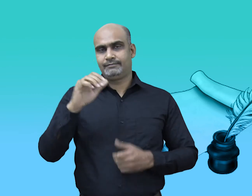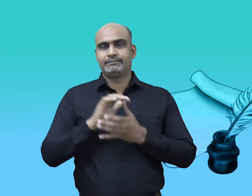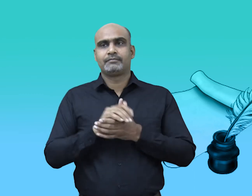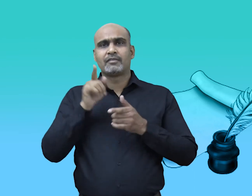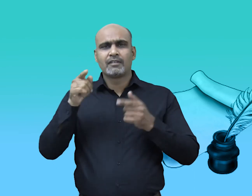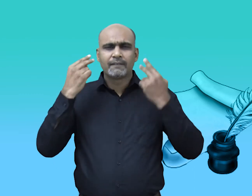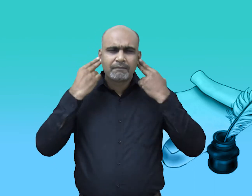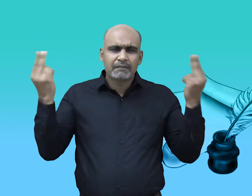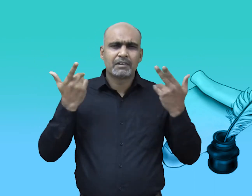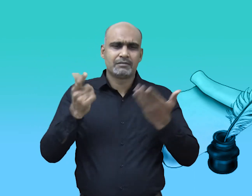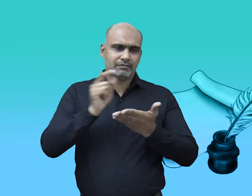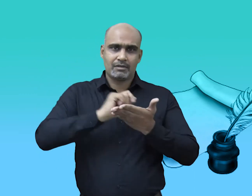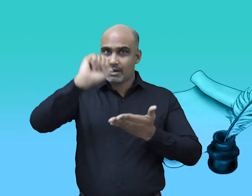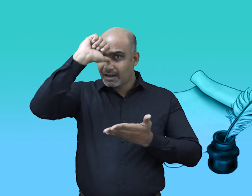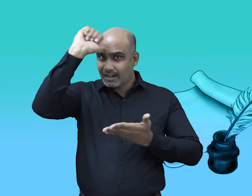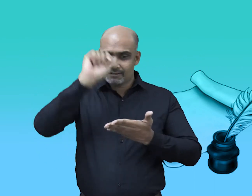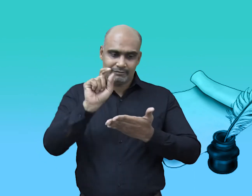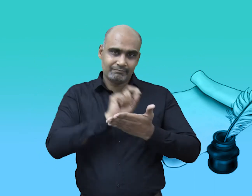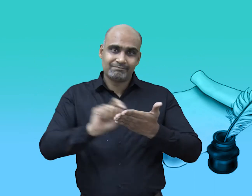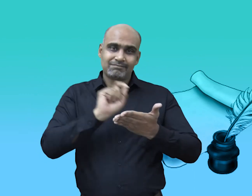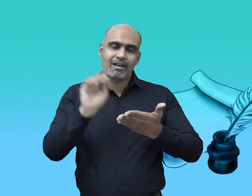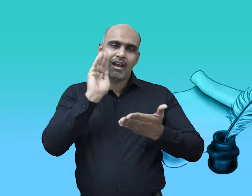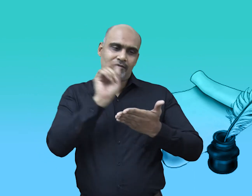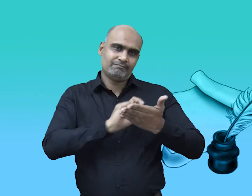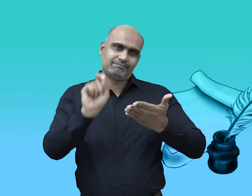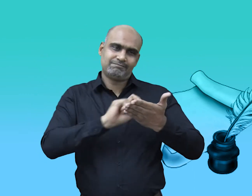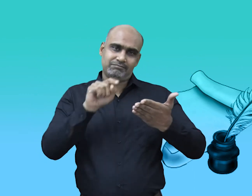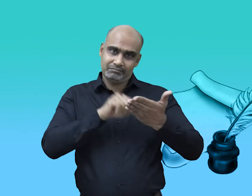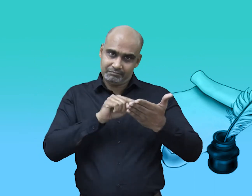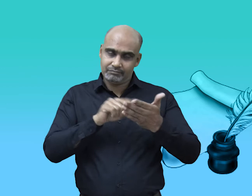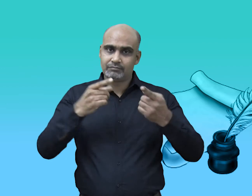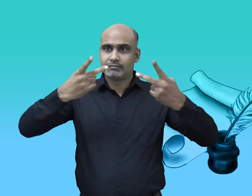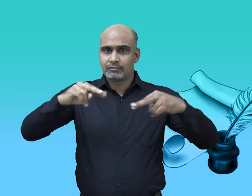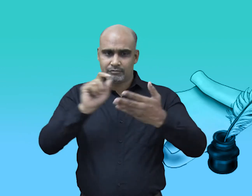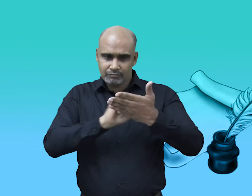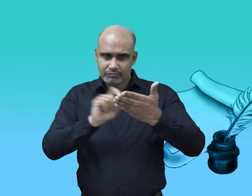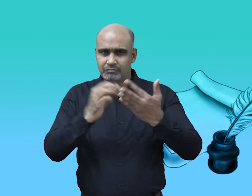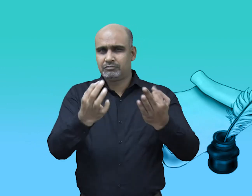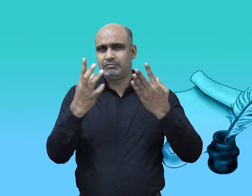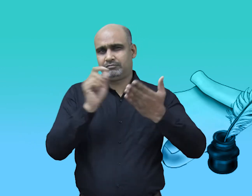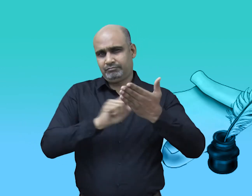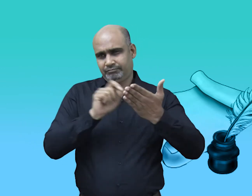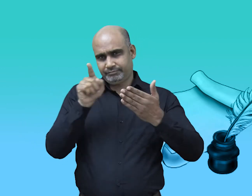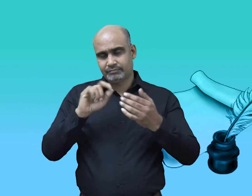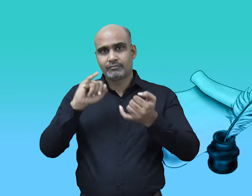1997 में हुई। वे हिंदी के एक मशहूर कवि, लेखक,